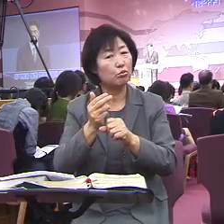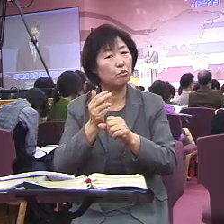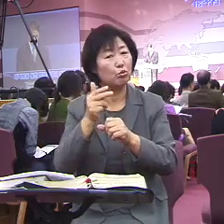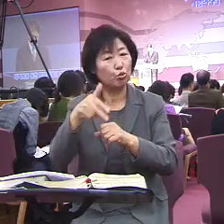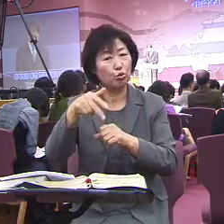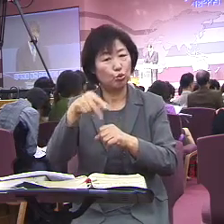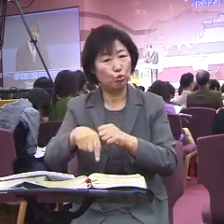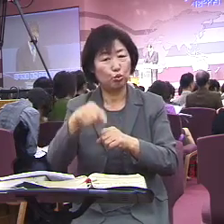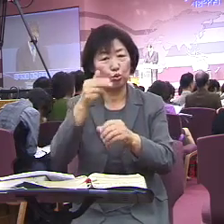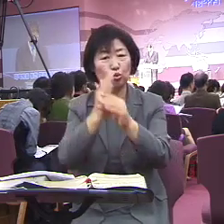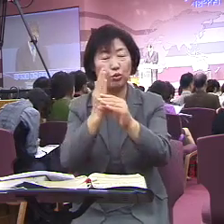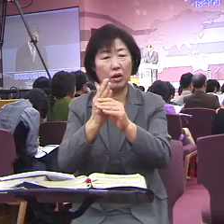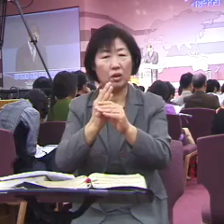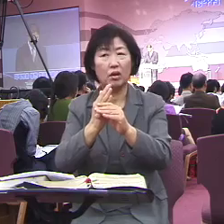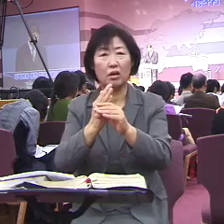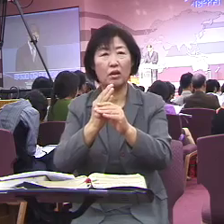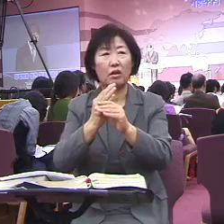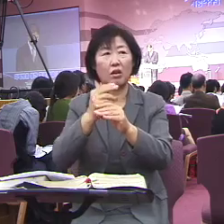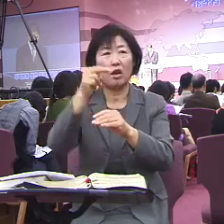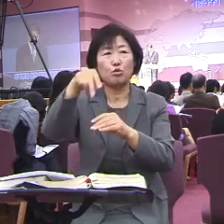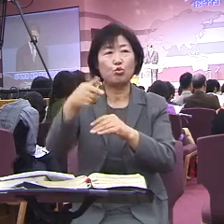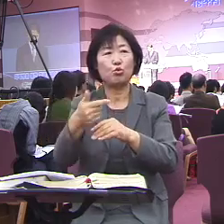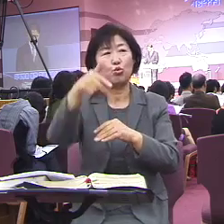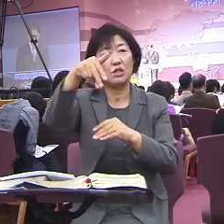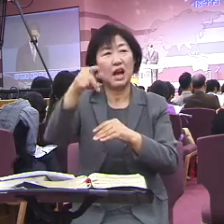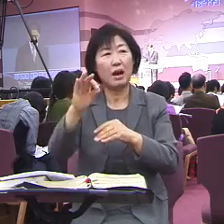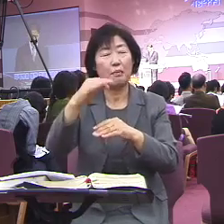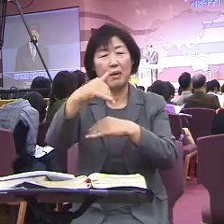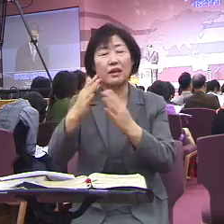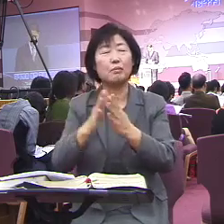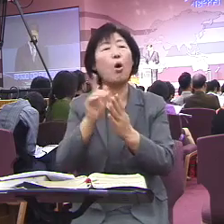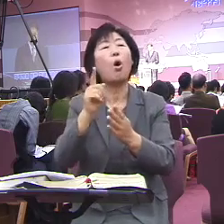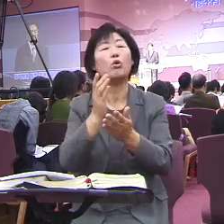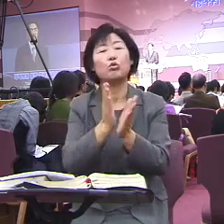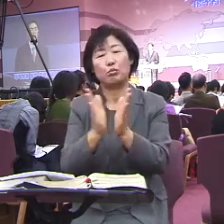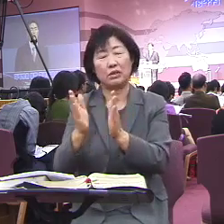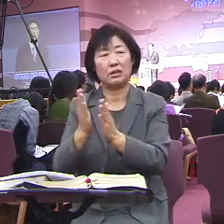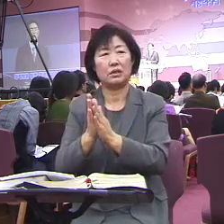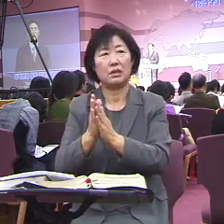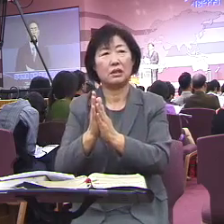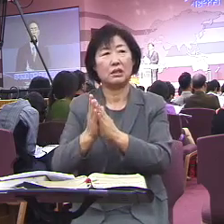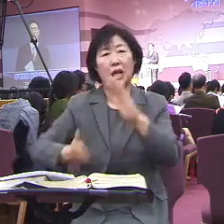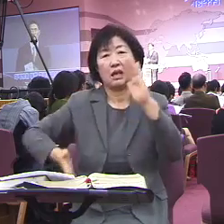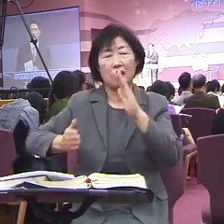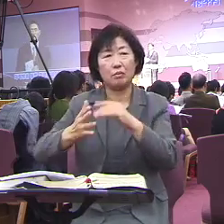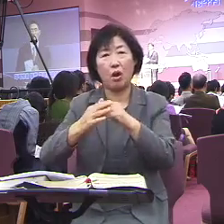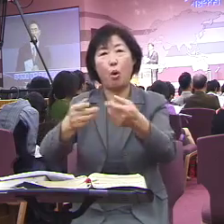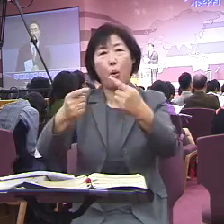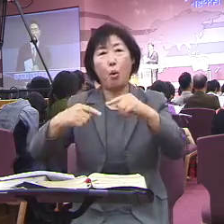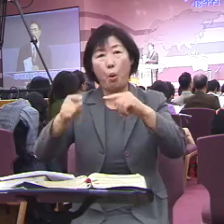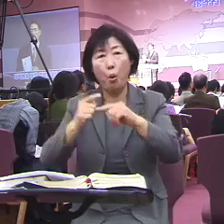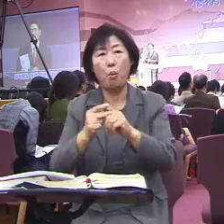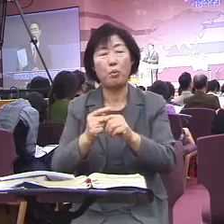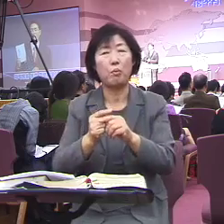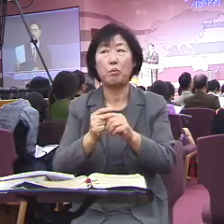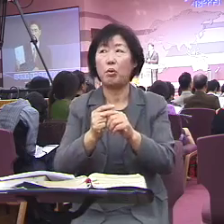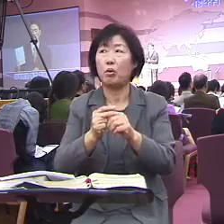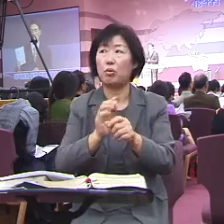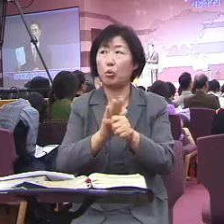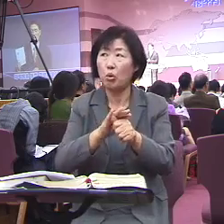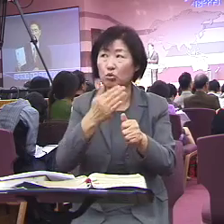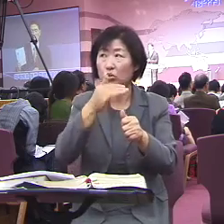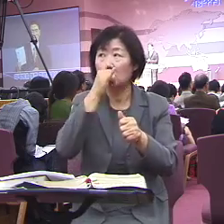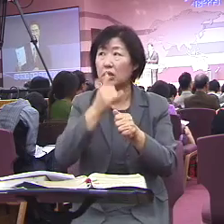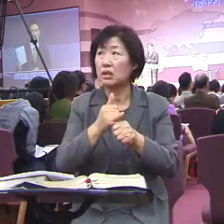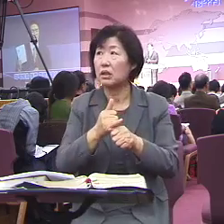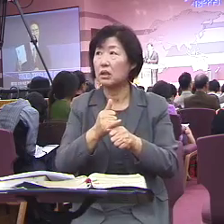다락방을 통해서 저희가 또 인사드리도록 하겠습니다. 여러분 주관에 보시면 저희가 매주마다 빠지지 않고 넣어드리는 안내지가